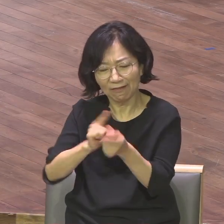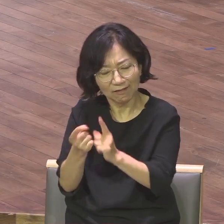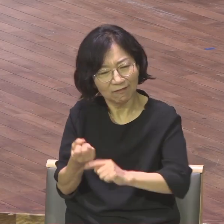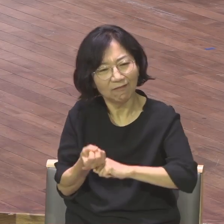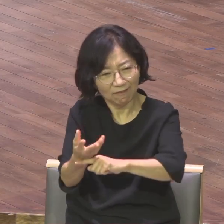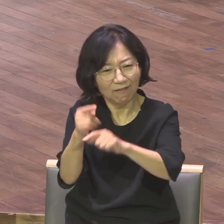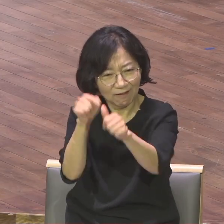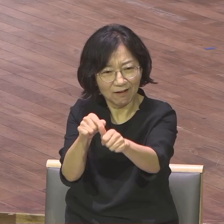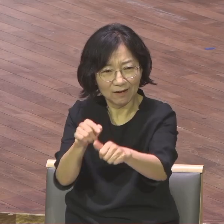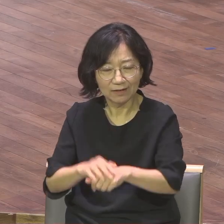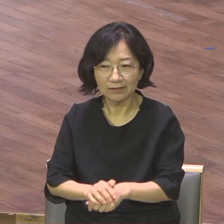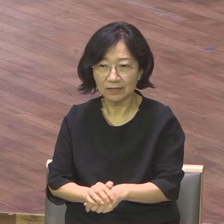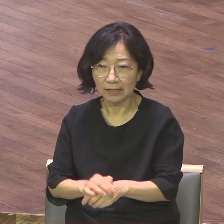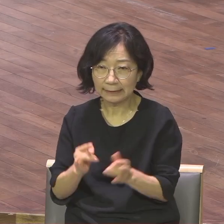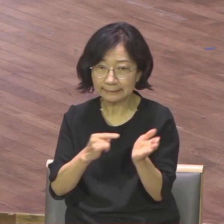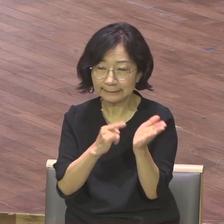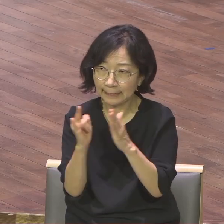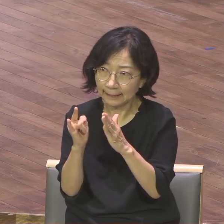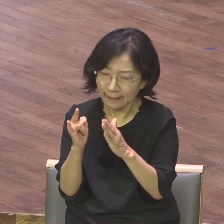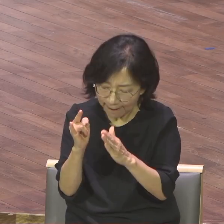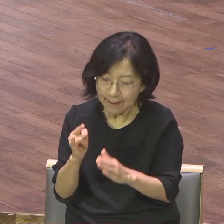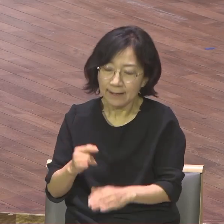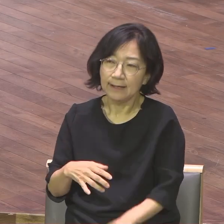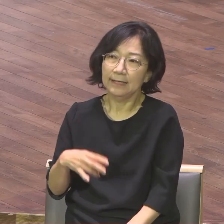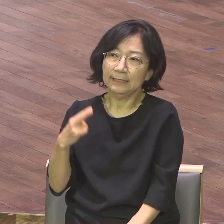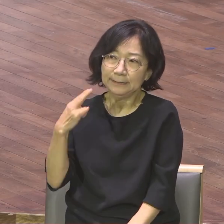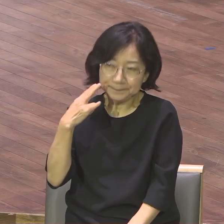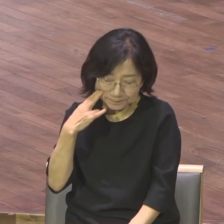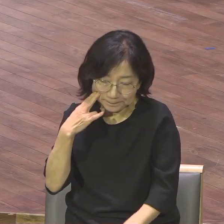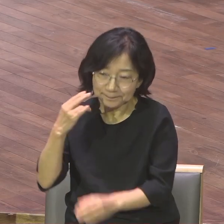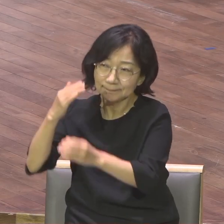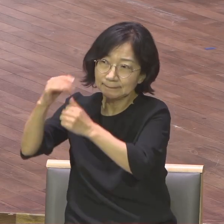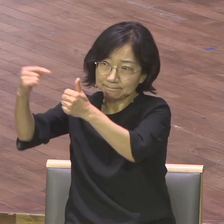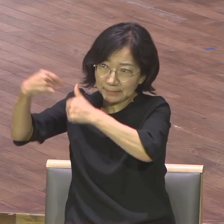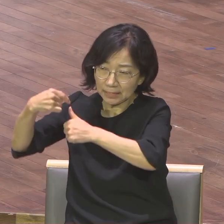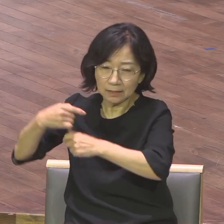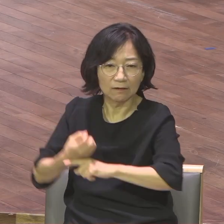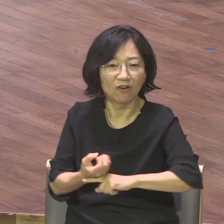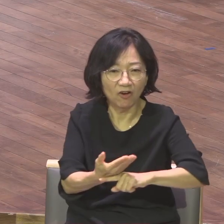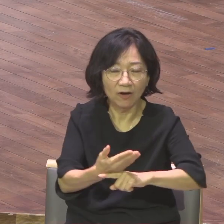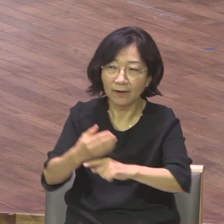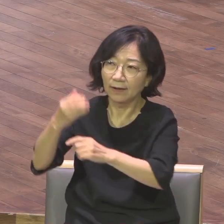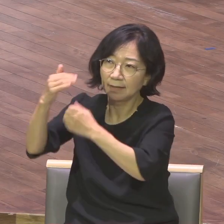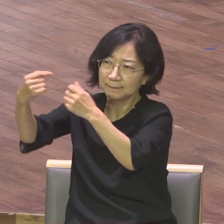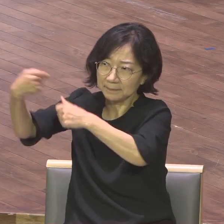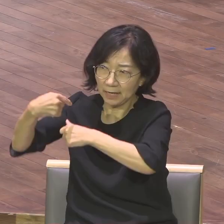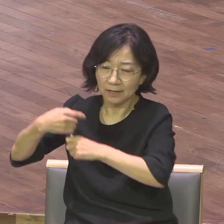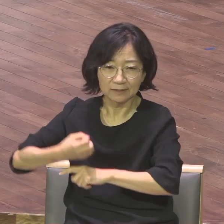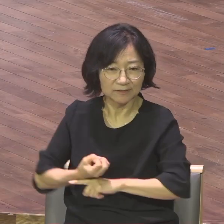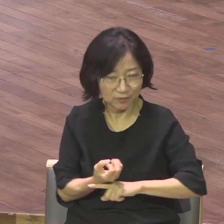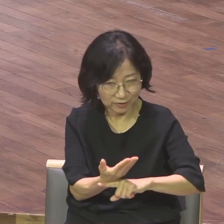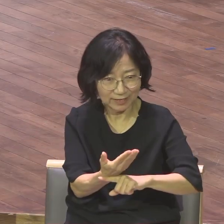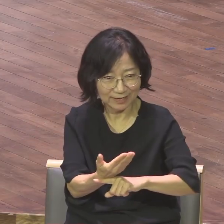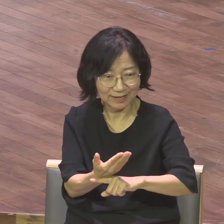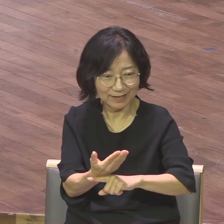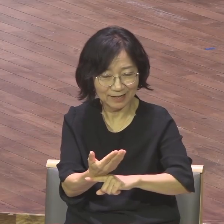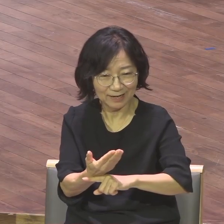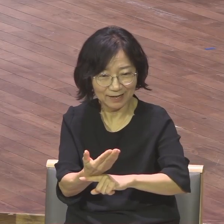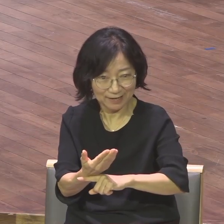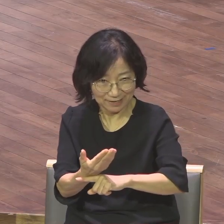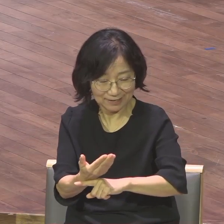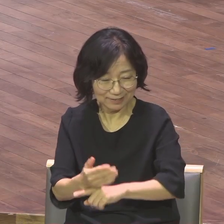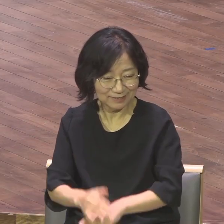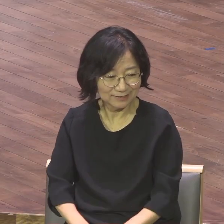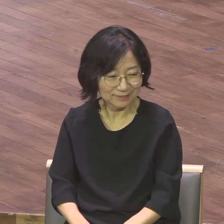하나님 말씀대로 대언하는 미션을 충실히 실행을 했습니다. 이게 계속 반복이